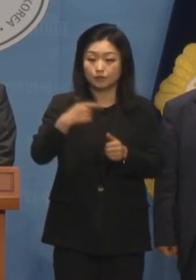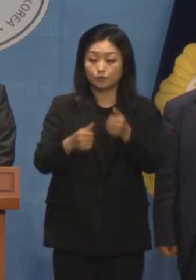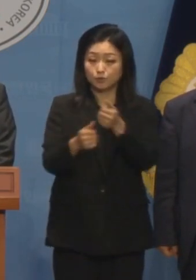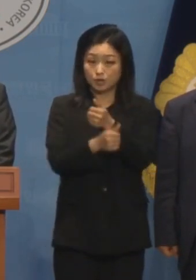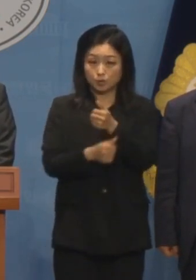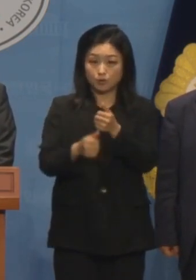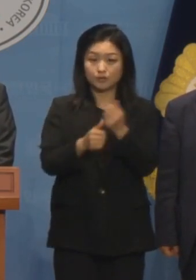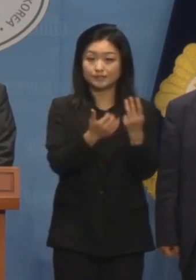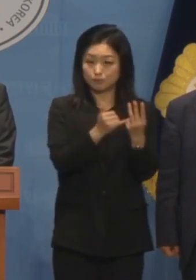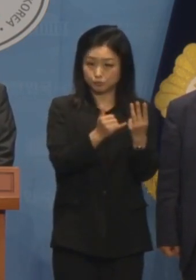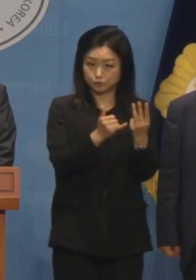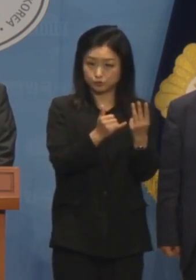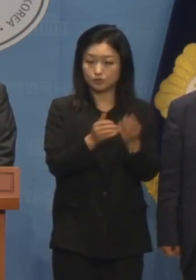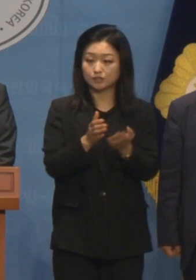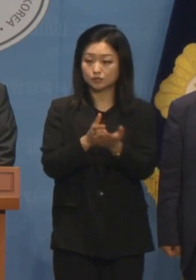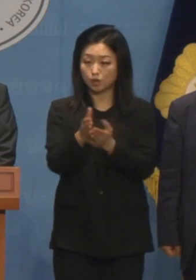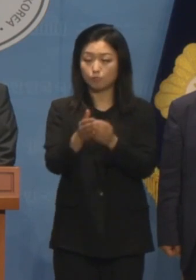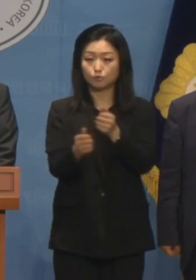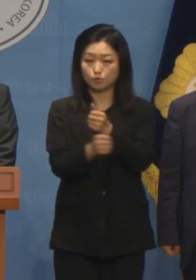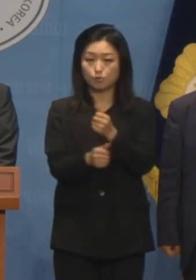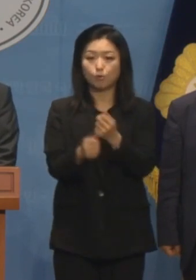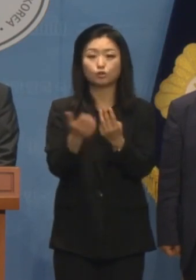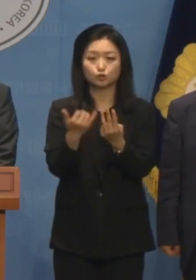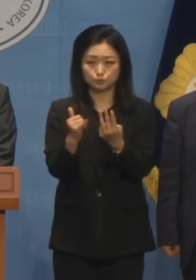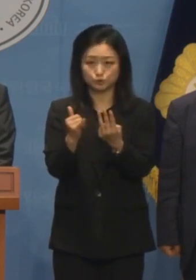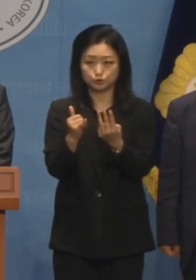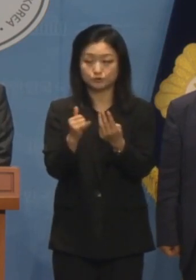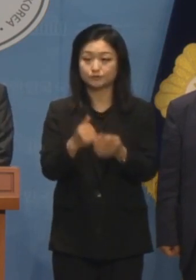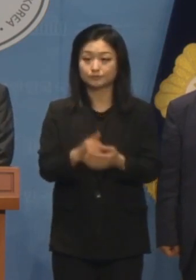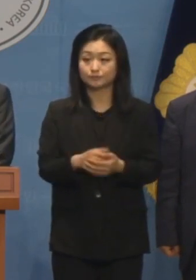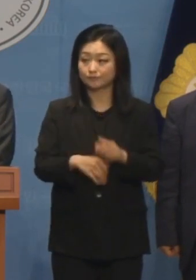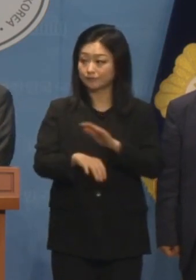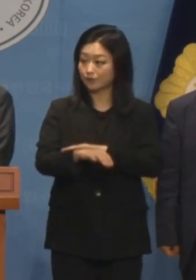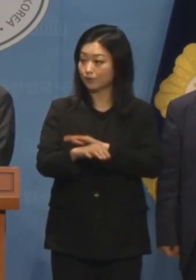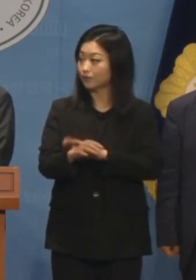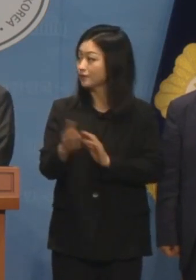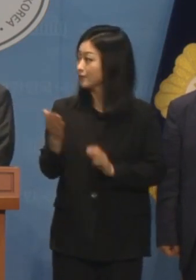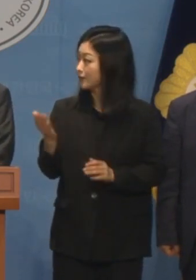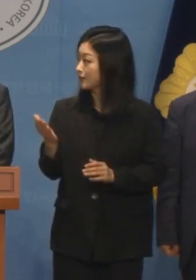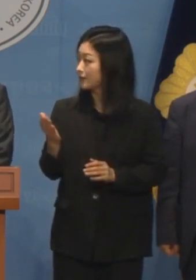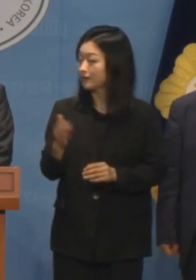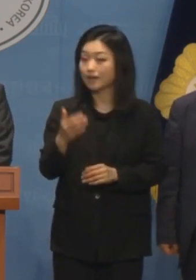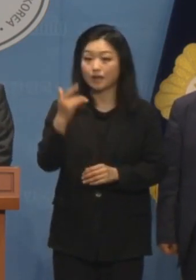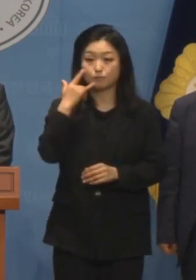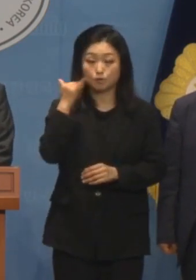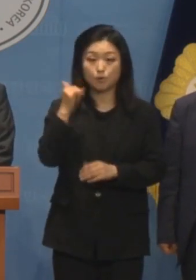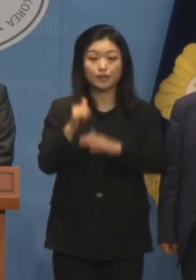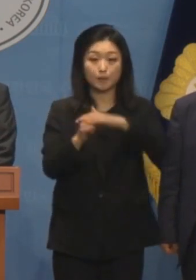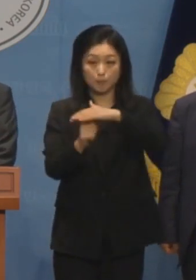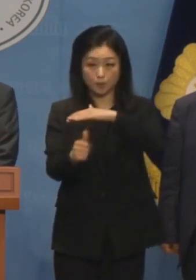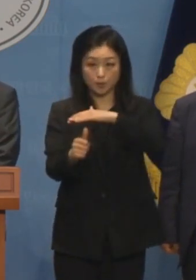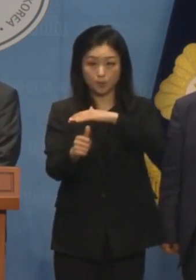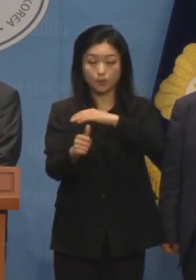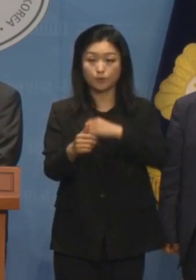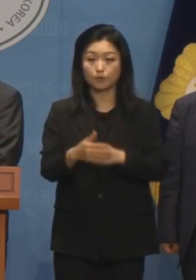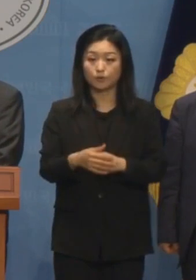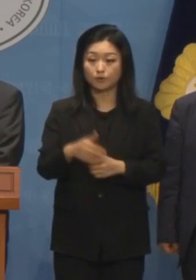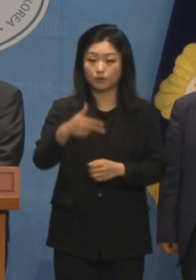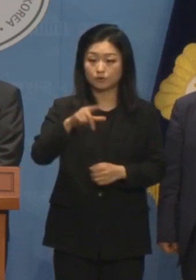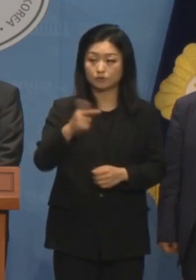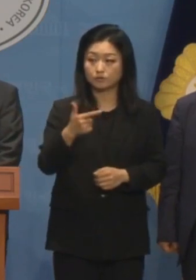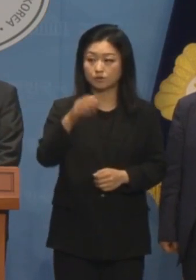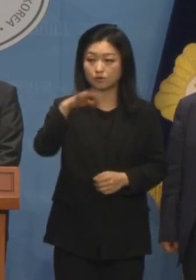국가교육위원 3분과 전문위원 2분이 나오셨는데요. 제 오른쪽에 학부모 대표로 국교위원이신 전원영